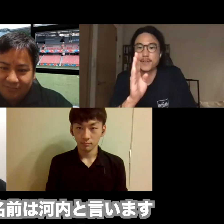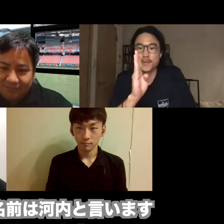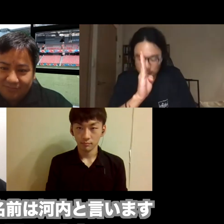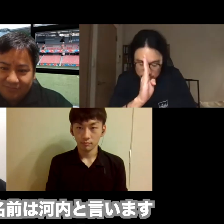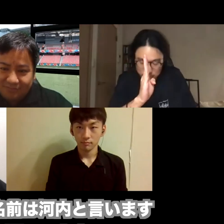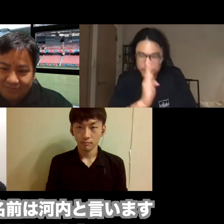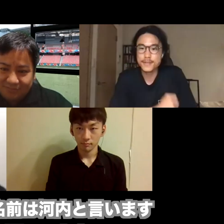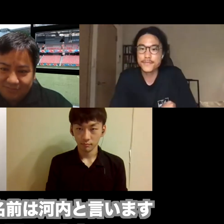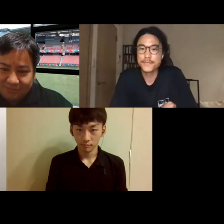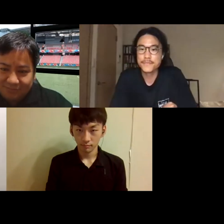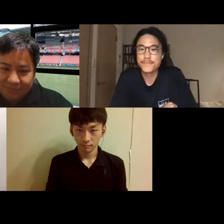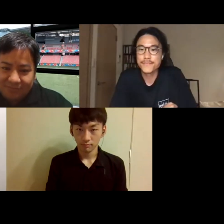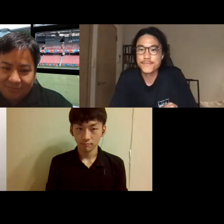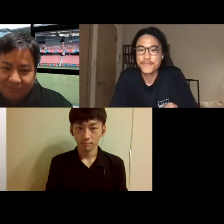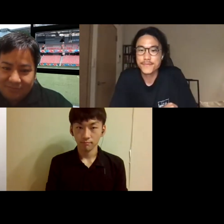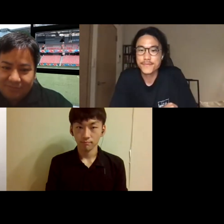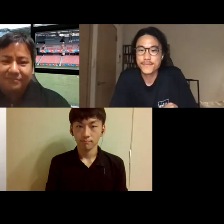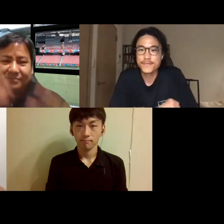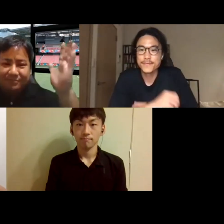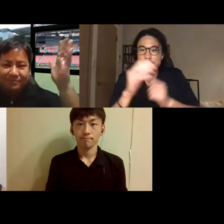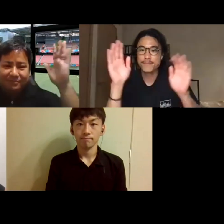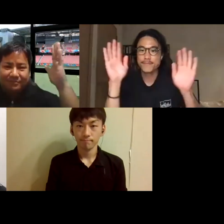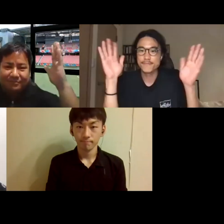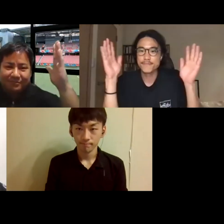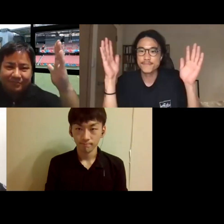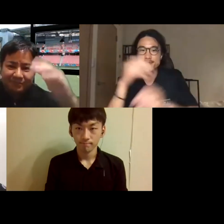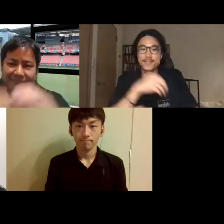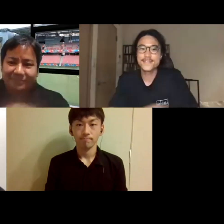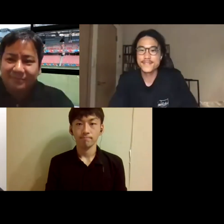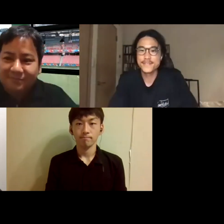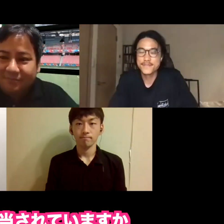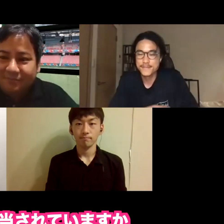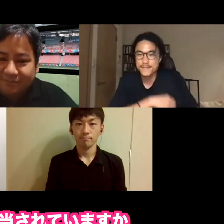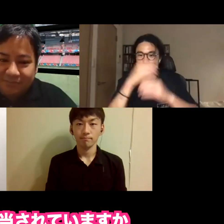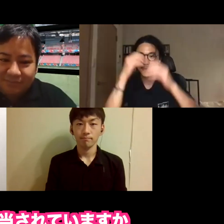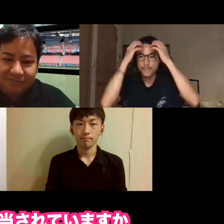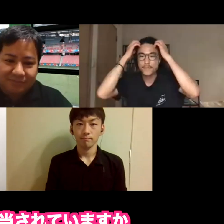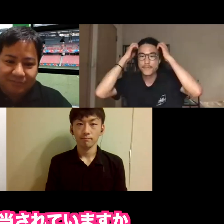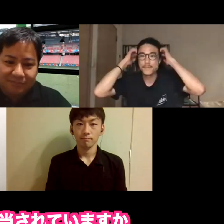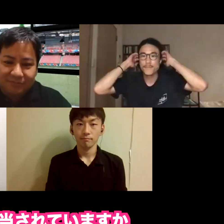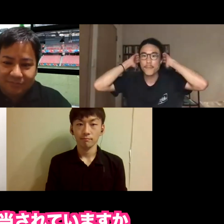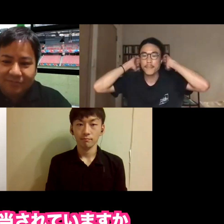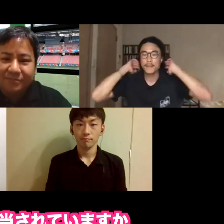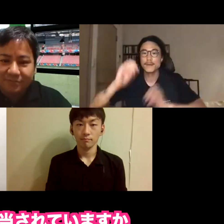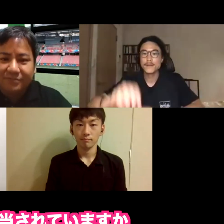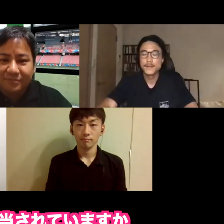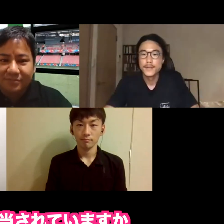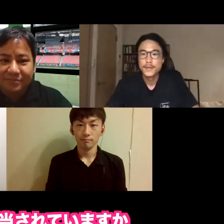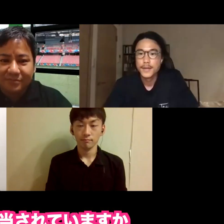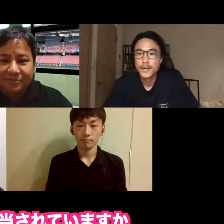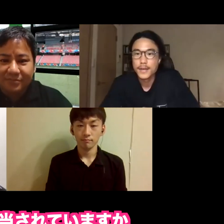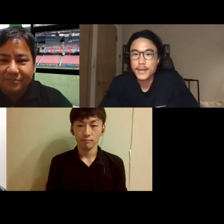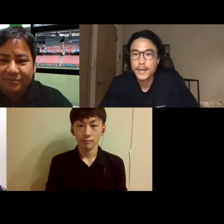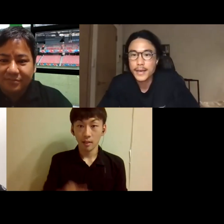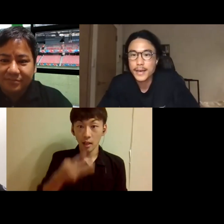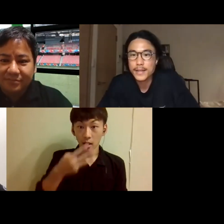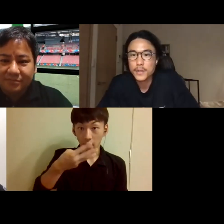願いしますあーすばらしいですねーじゃあどんなことを担当されていますか8